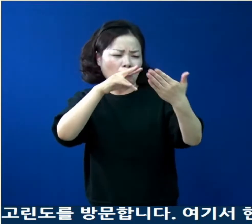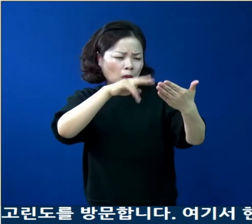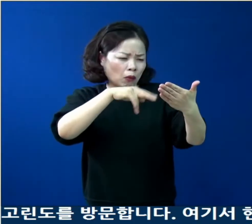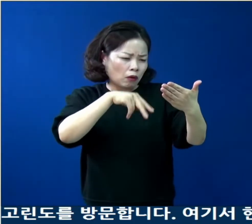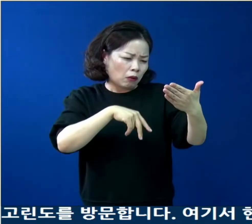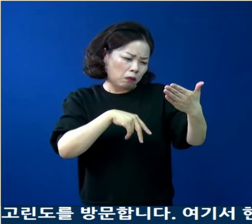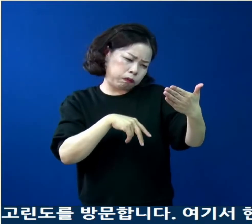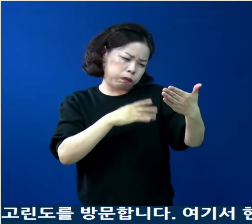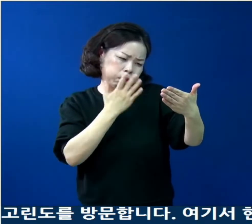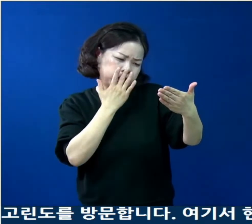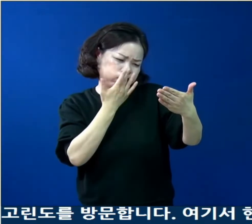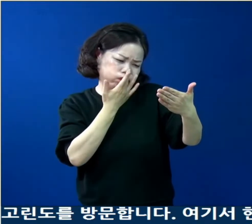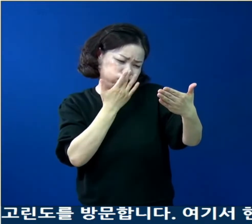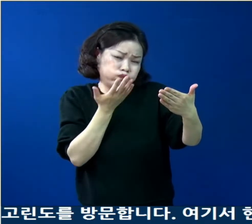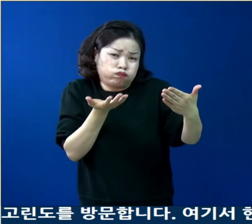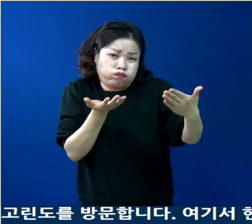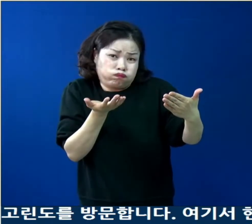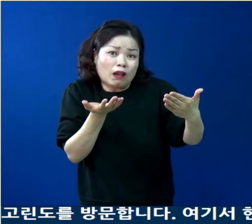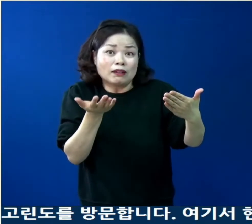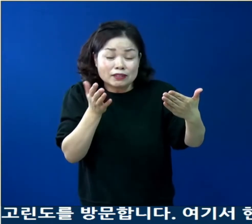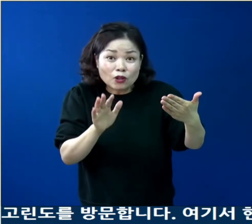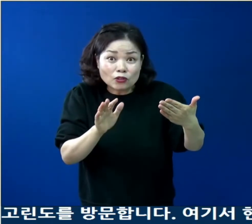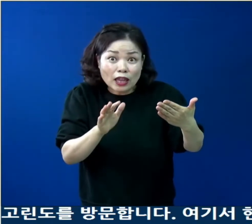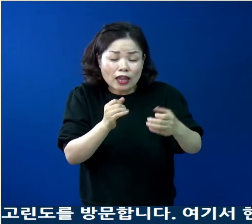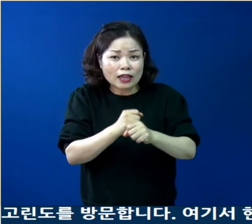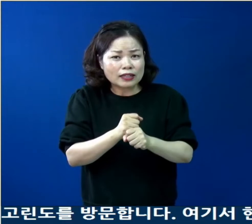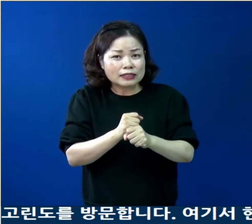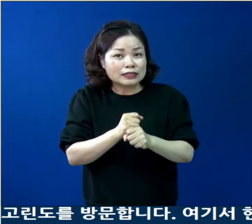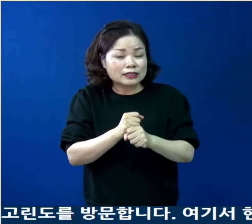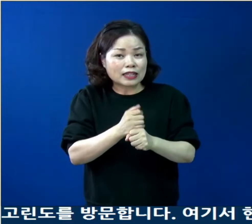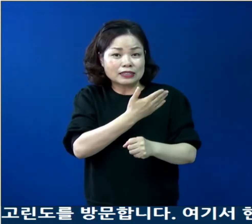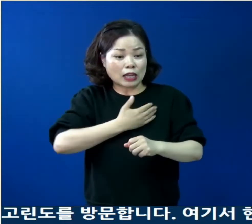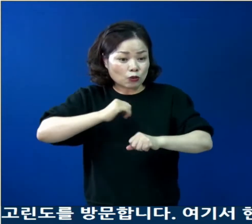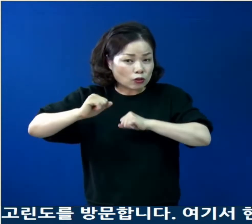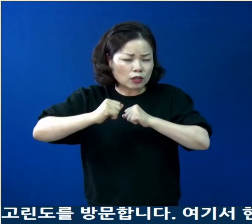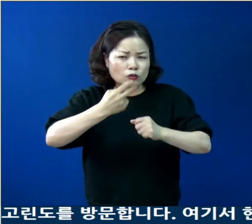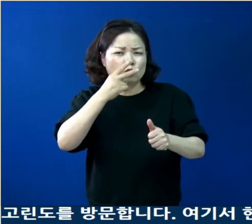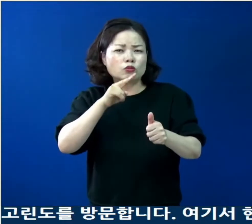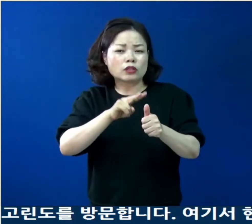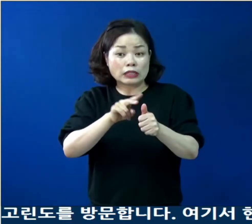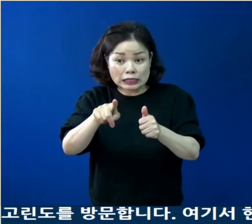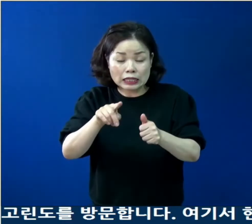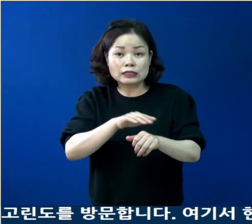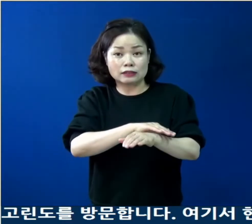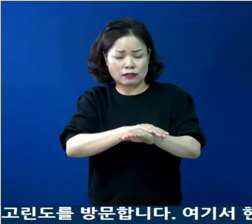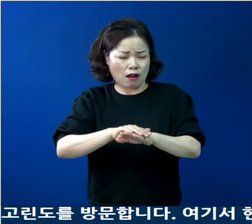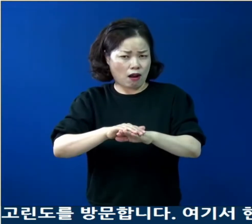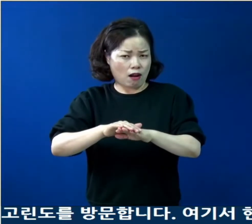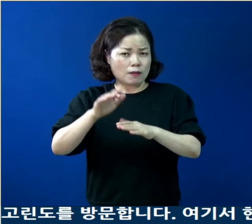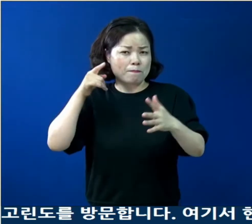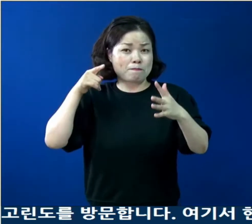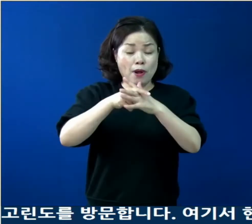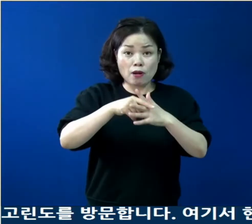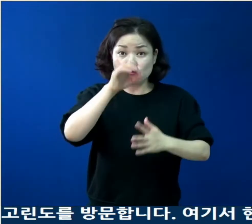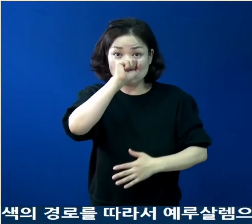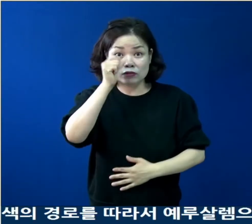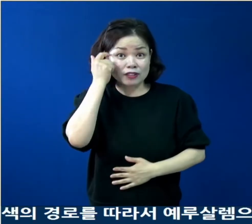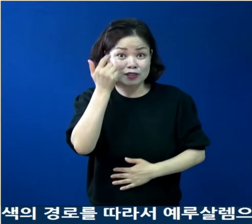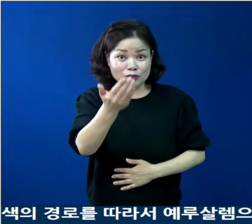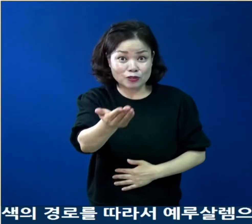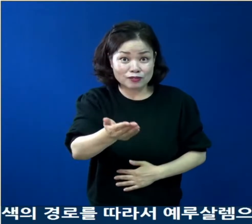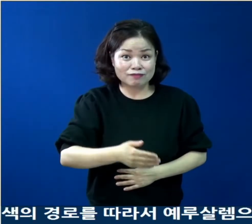무슨 말인지 잘 몰라요. 근데 그 한 번쯤은 기왕 사도행전에 도전하는데 여기까지 우리가 가봤으면 좋지